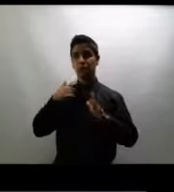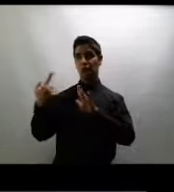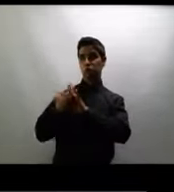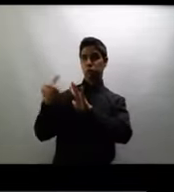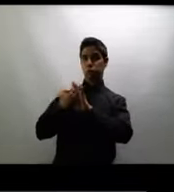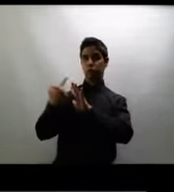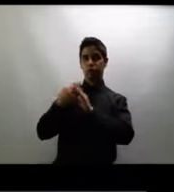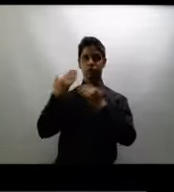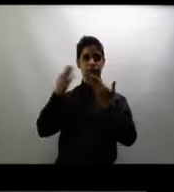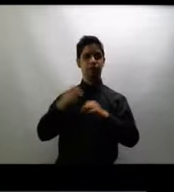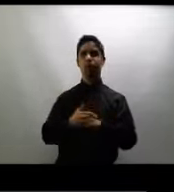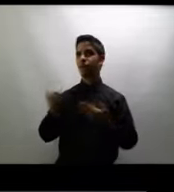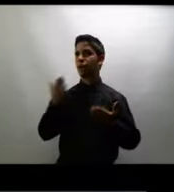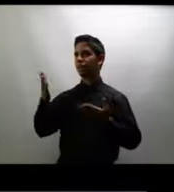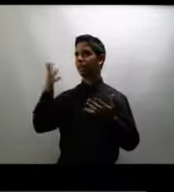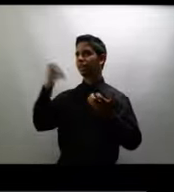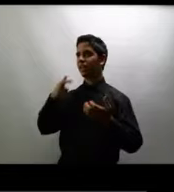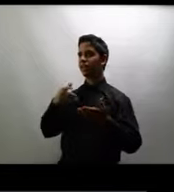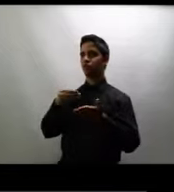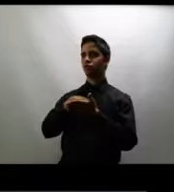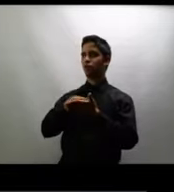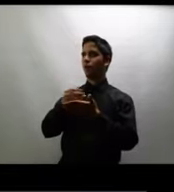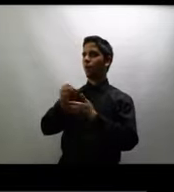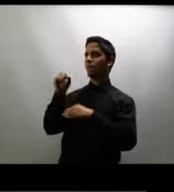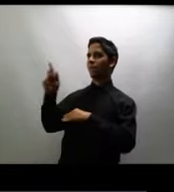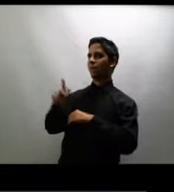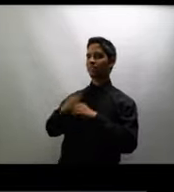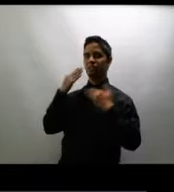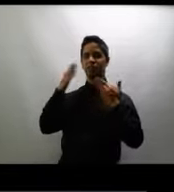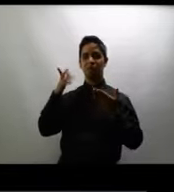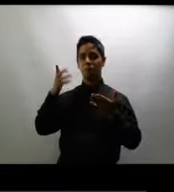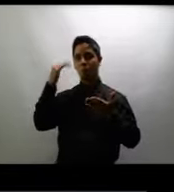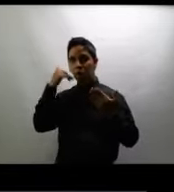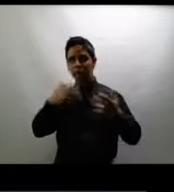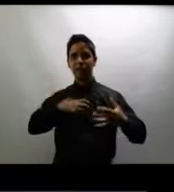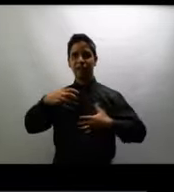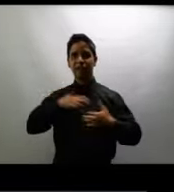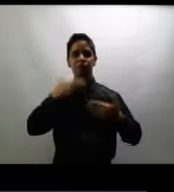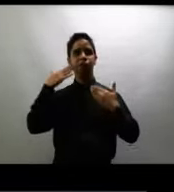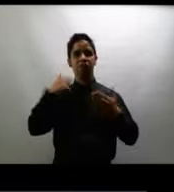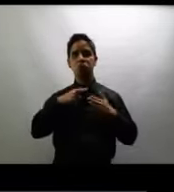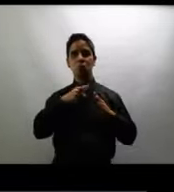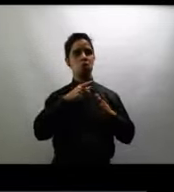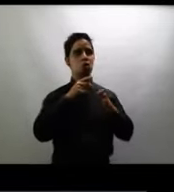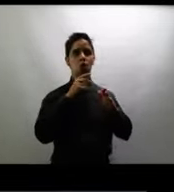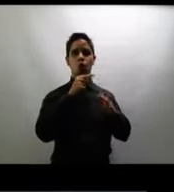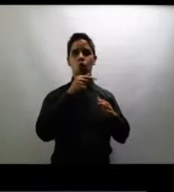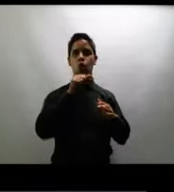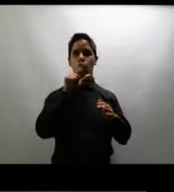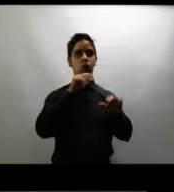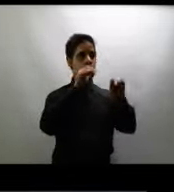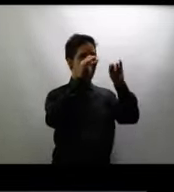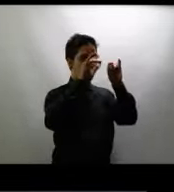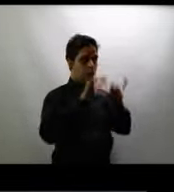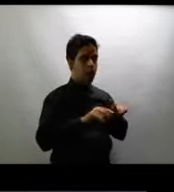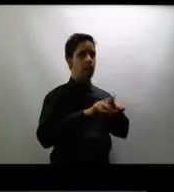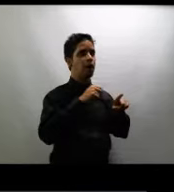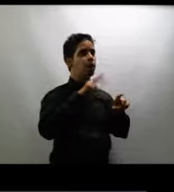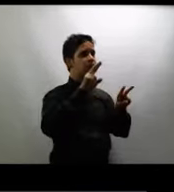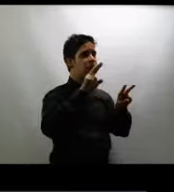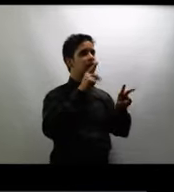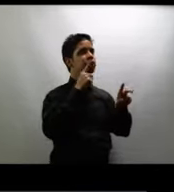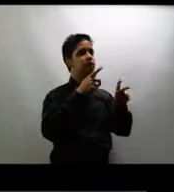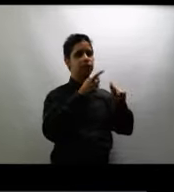¿Será que quiere que yo le devuelva el dinero? Pero una devolución. Yo hablaba de la devolución. Porque fue como que, ¿qué? En